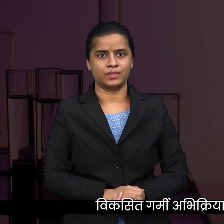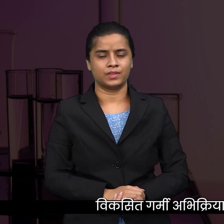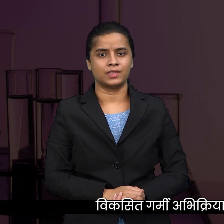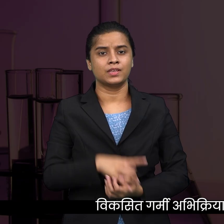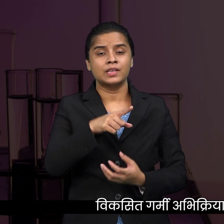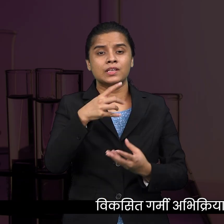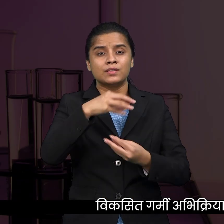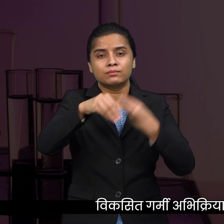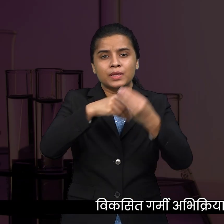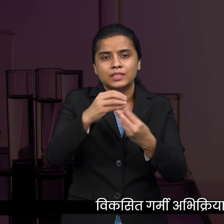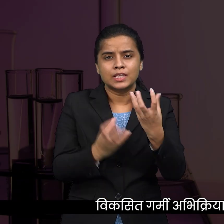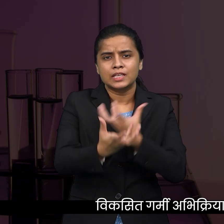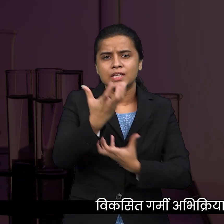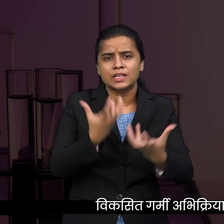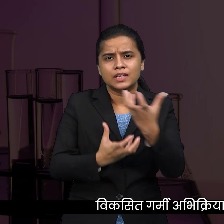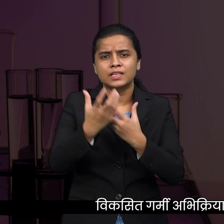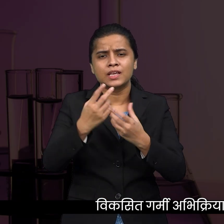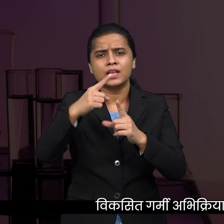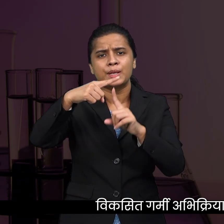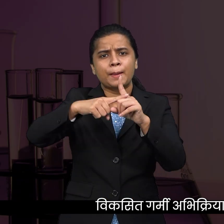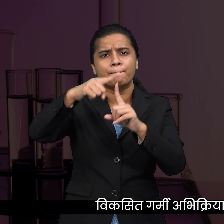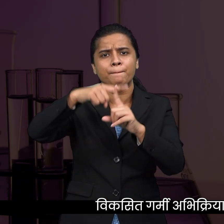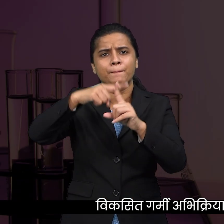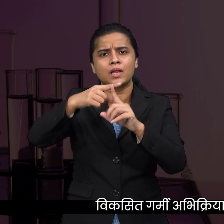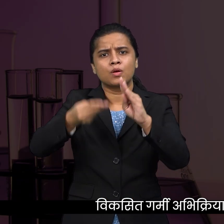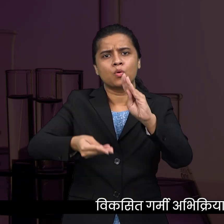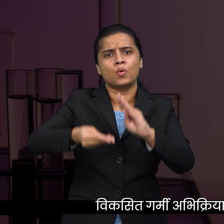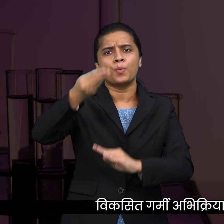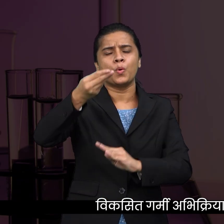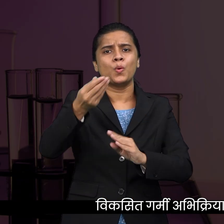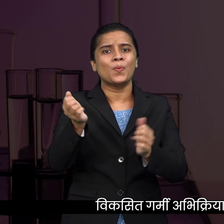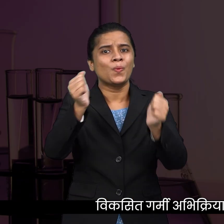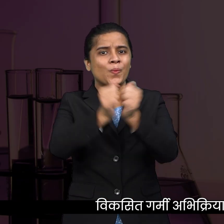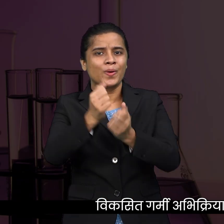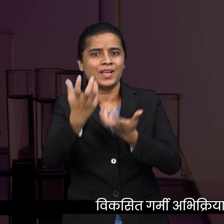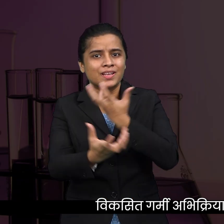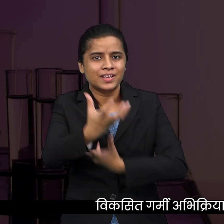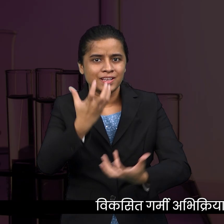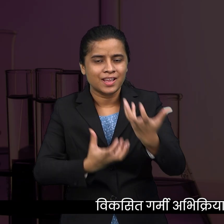विकसित गर्मी अभिक्रिया मिश्रण के तापमान को बढ़ा देता है।